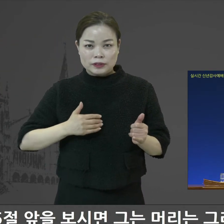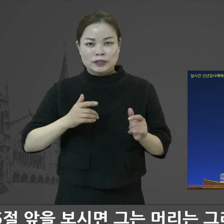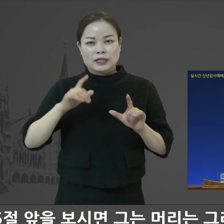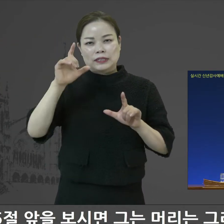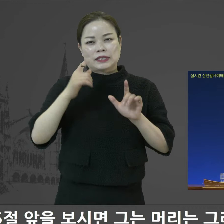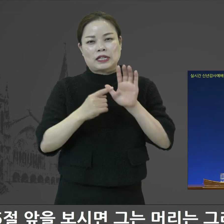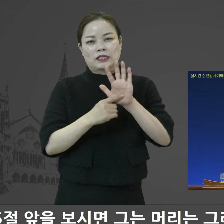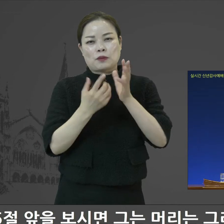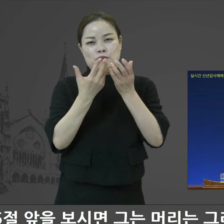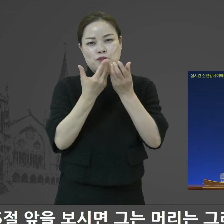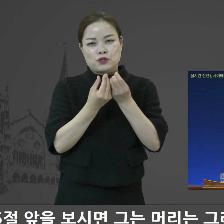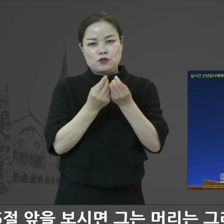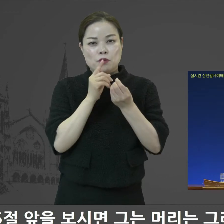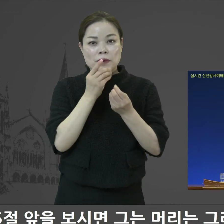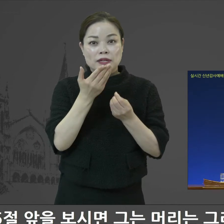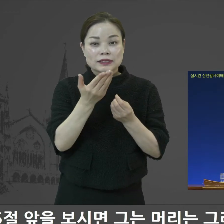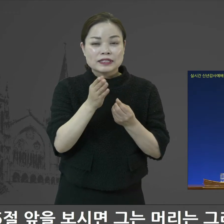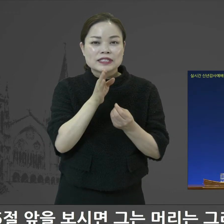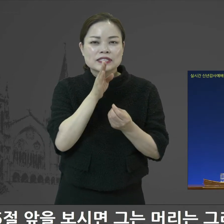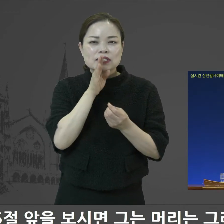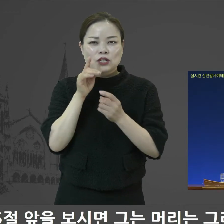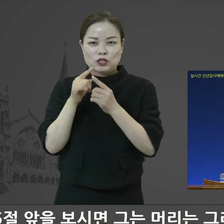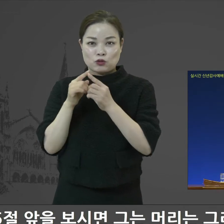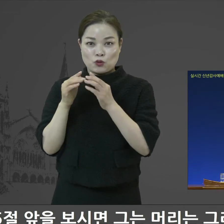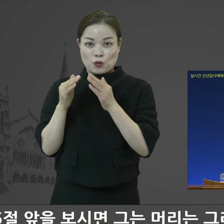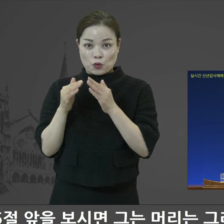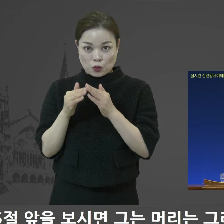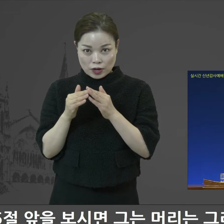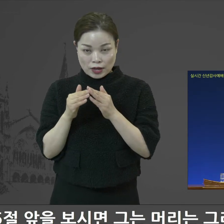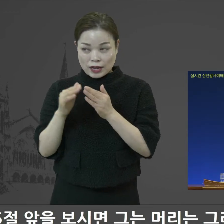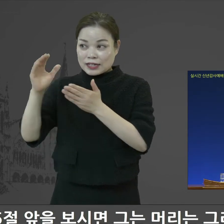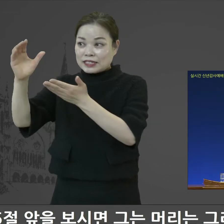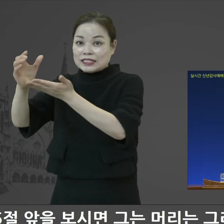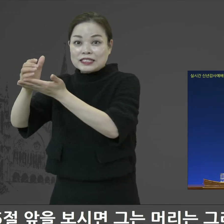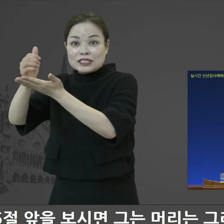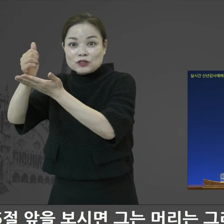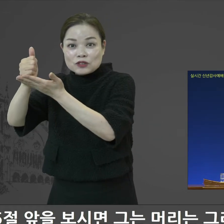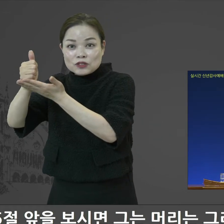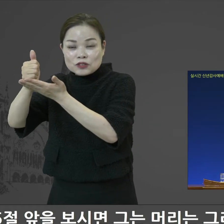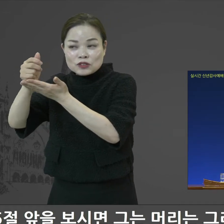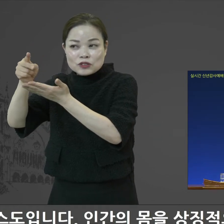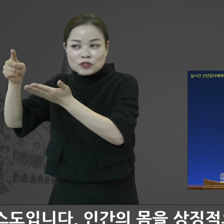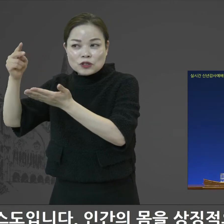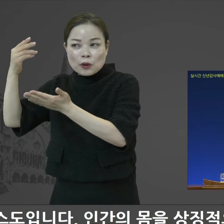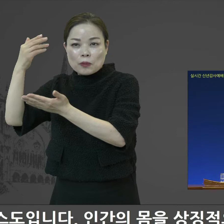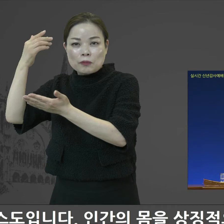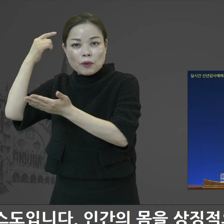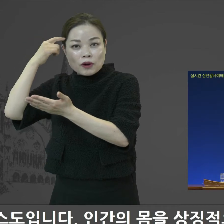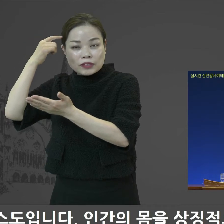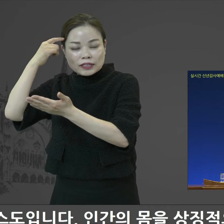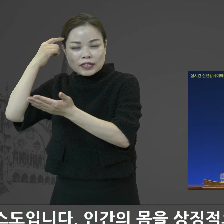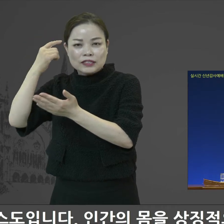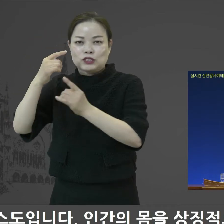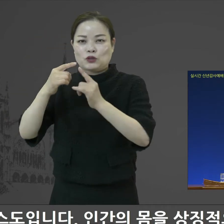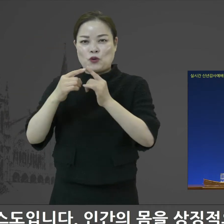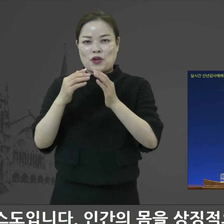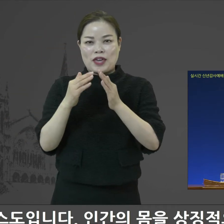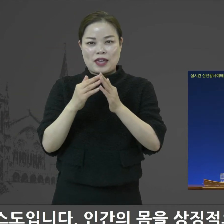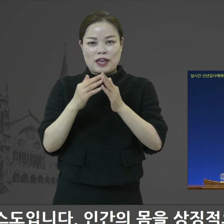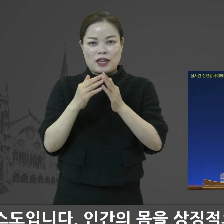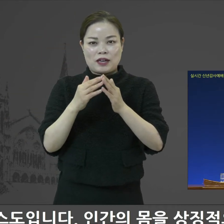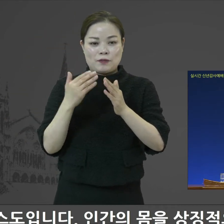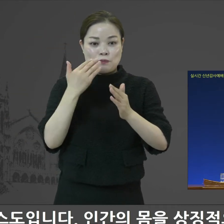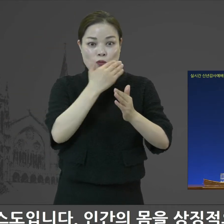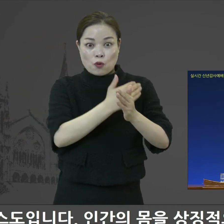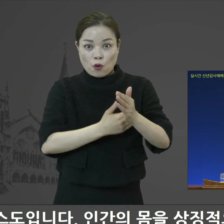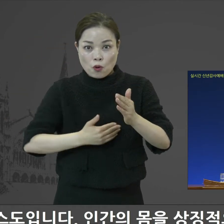상징적으로 설명하지만 실제적 의미는 교회죠. 그리스도께서 머리가 되신 교회, 이 온